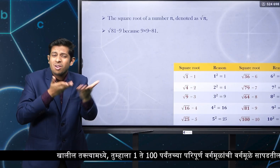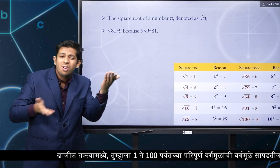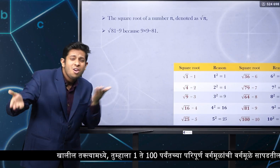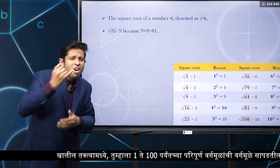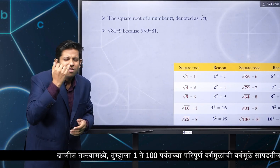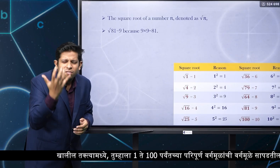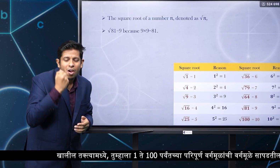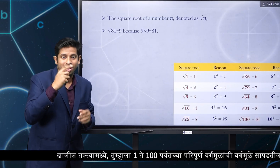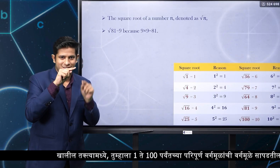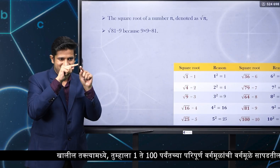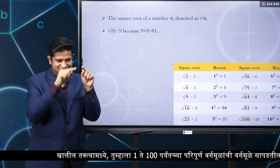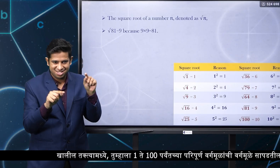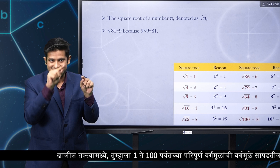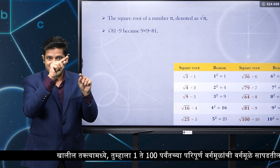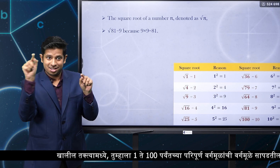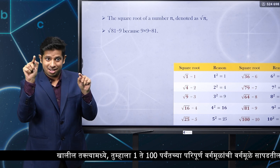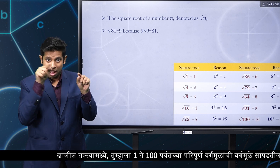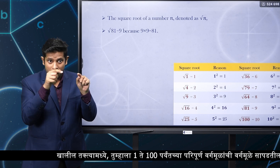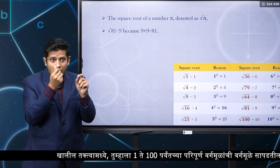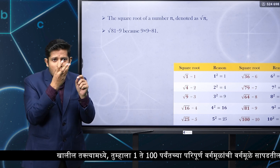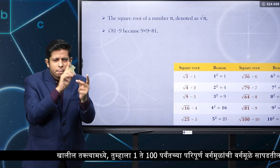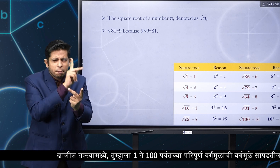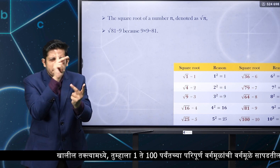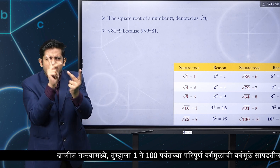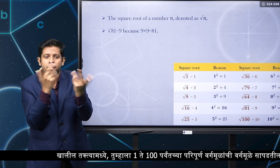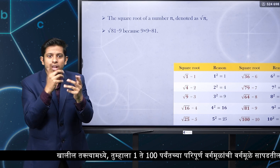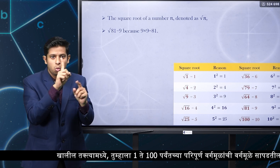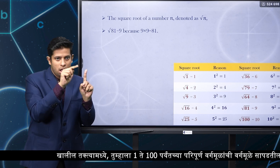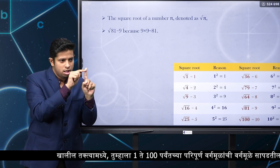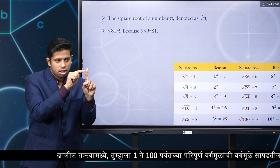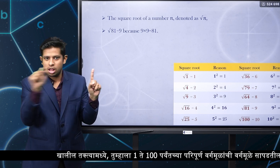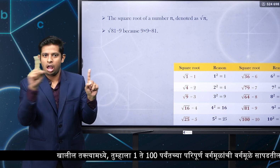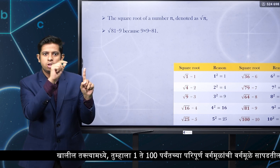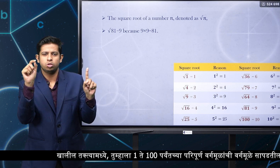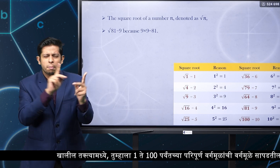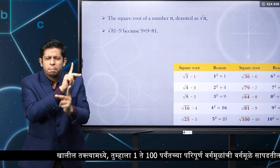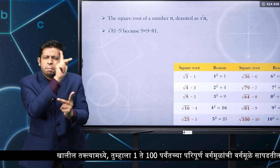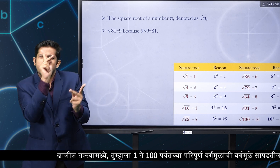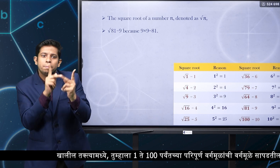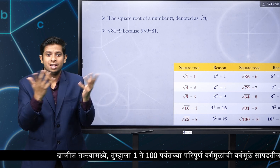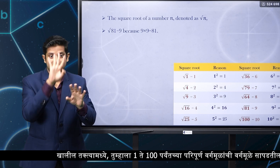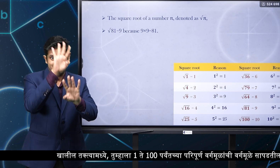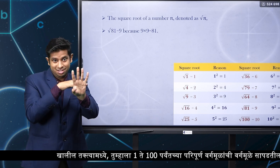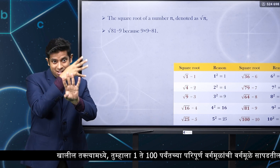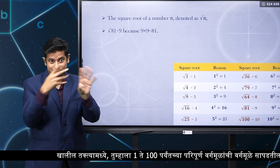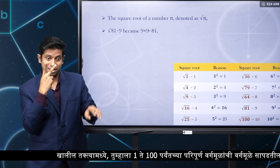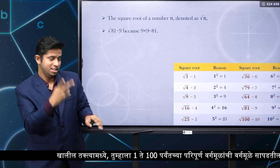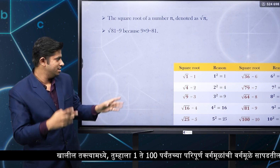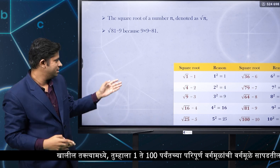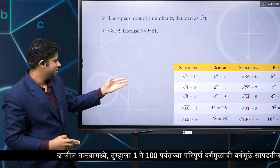खालील तक्त्यामध्ये तुम्हाला 1 ते 100 पर्यंतच्या परिपूर्ण वर्गमुळांची वर्गमुळे सापडतील.